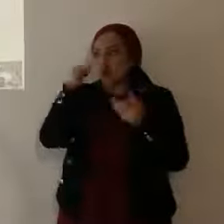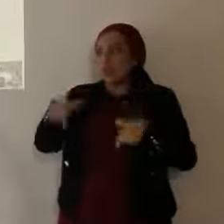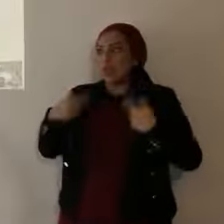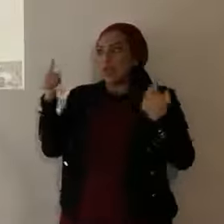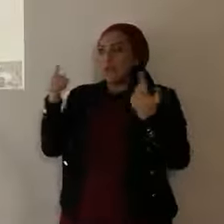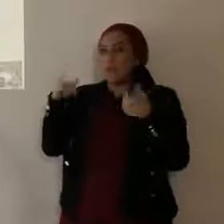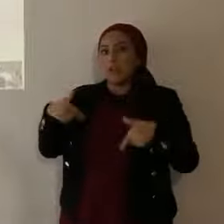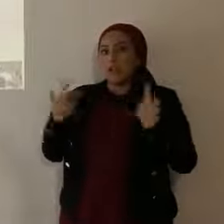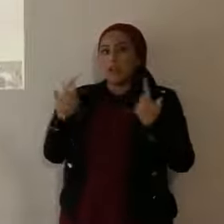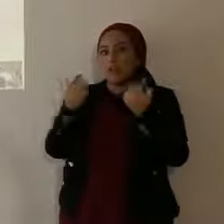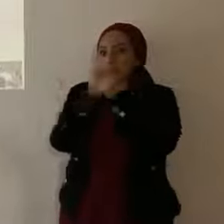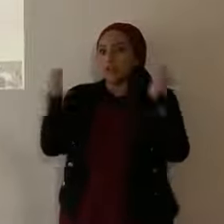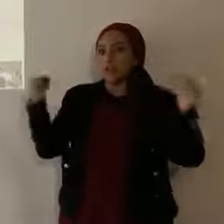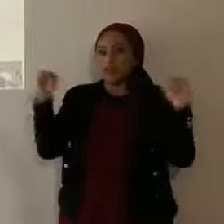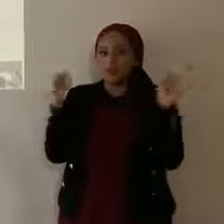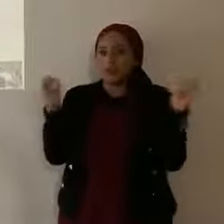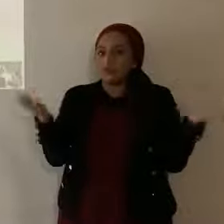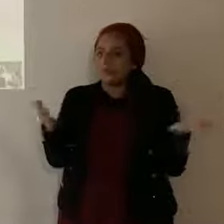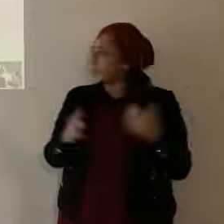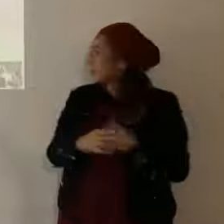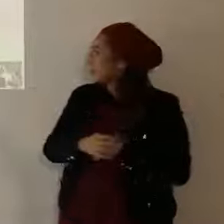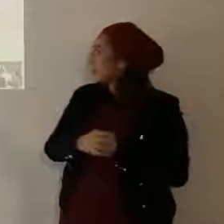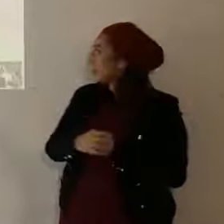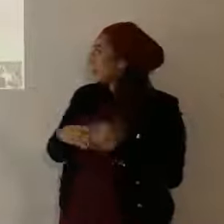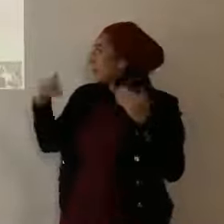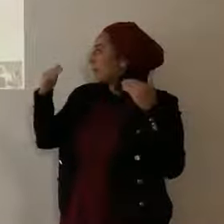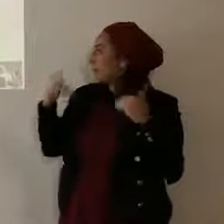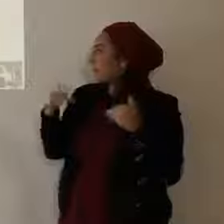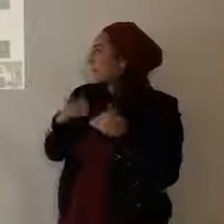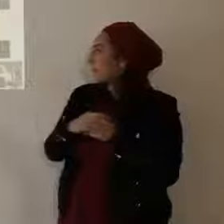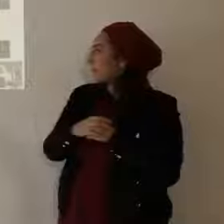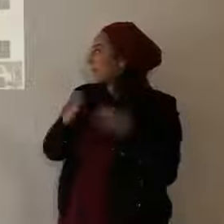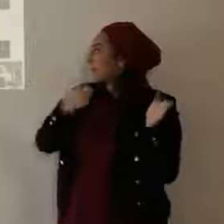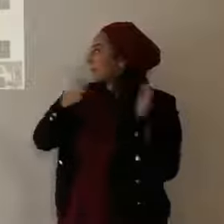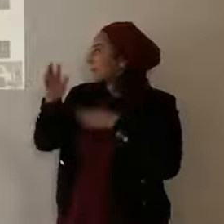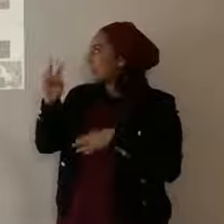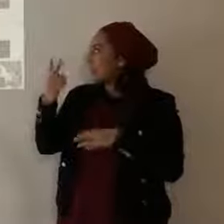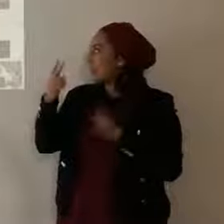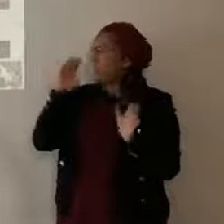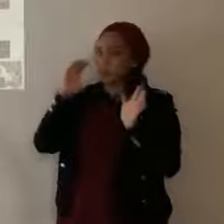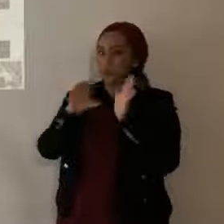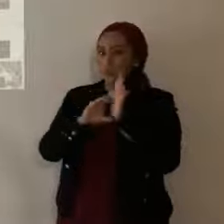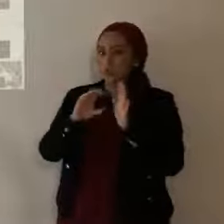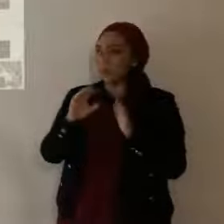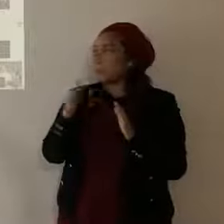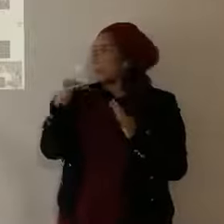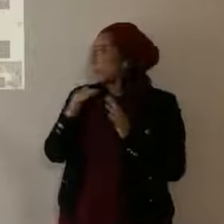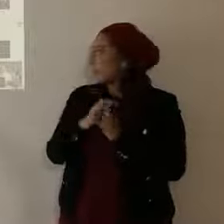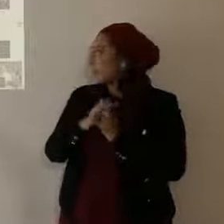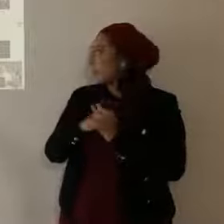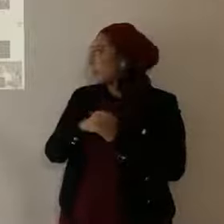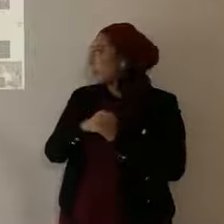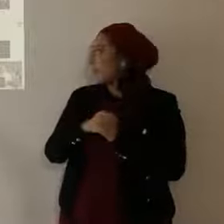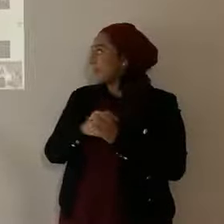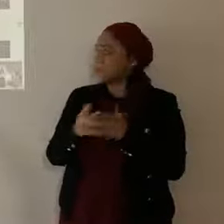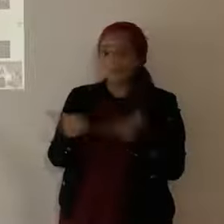eterna, de la salvación. No. Ahora vamos a pasar a la segunda diapositiva, a la tercera, perdón. Aquí encontramos viernes